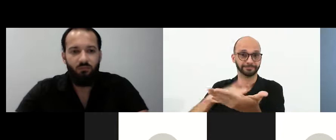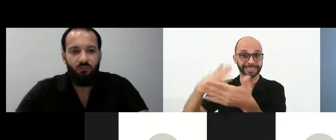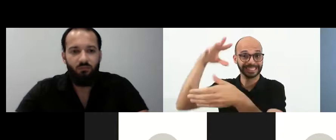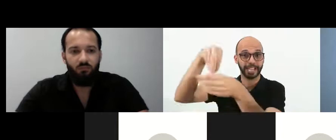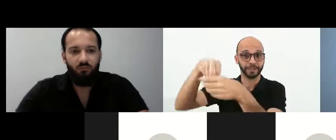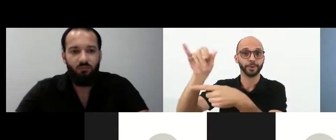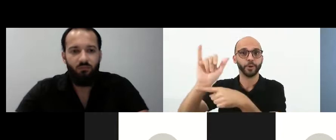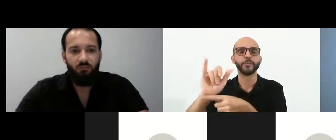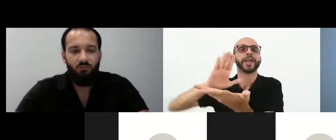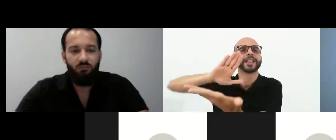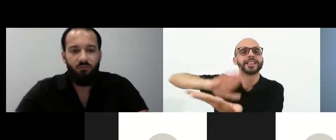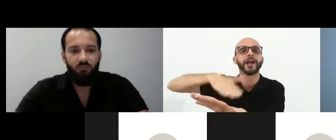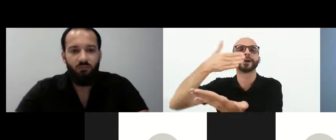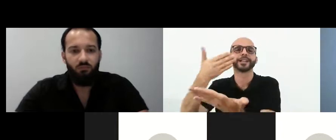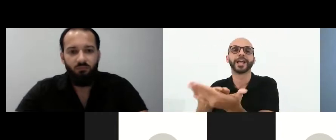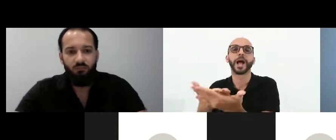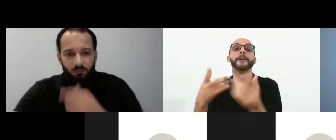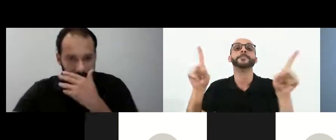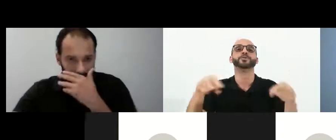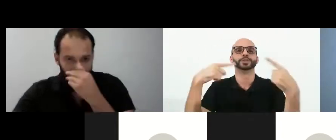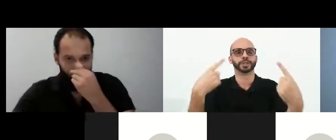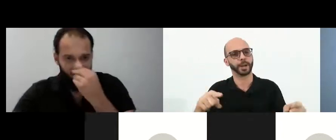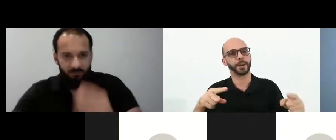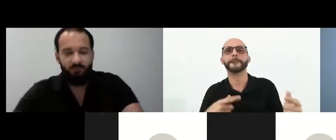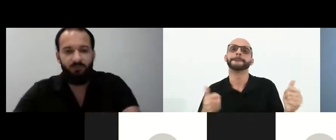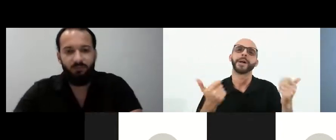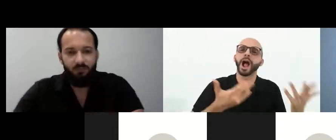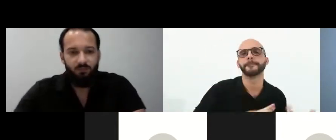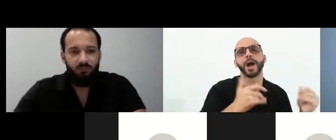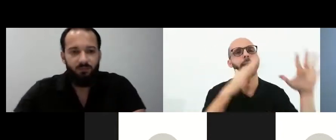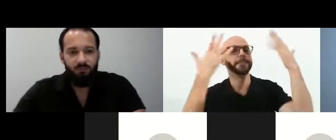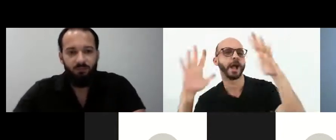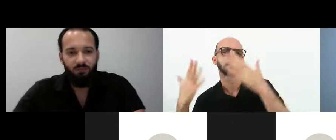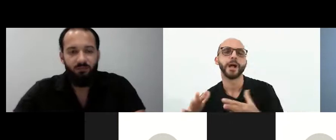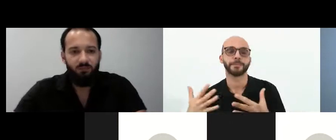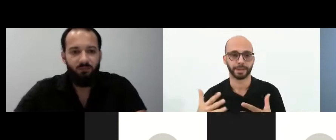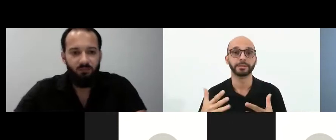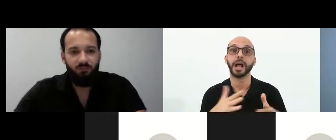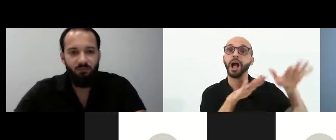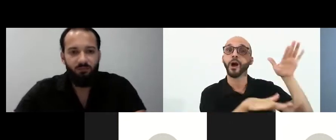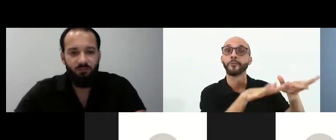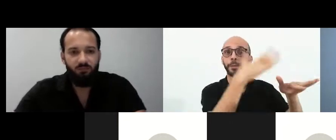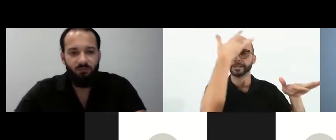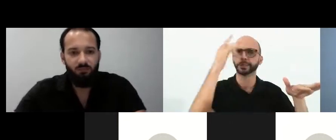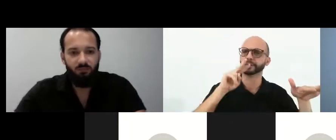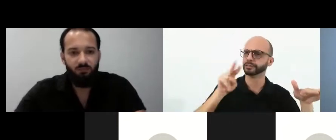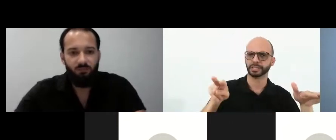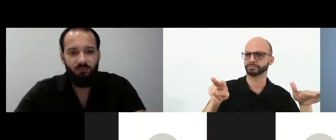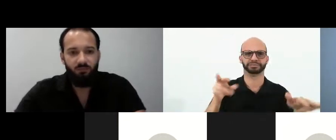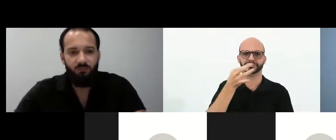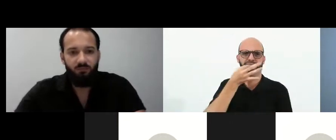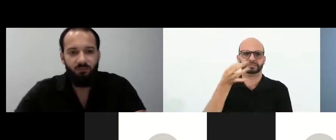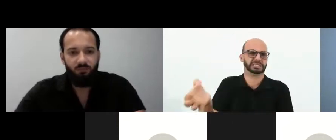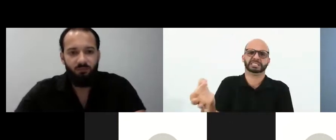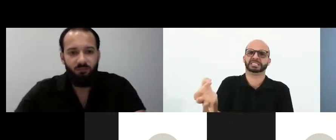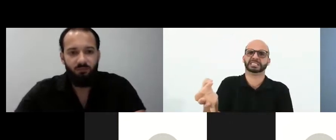os intérpretes, eles estavam interpretando música e aí ficavam lá fazendo, e